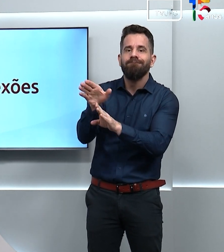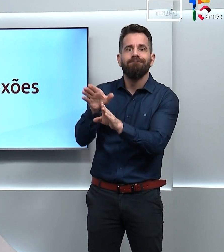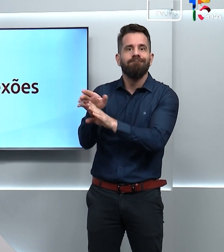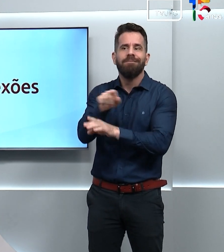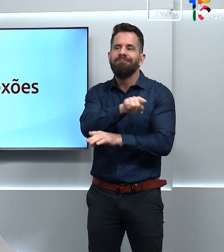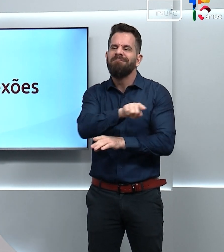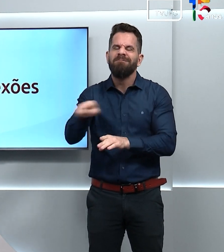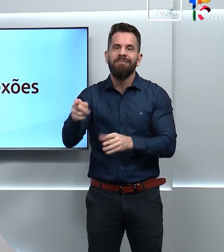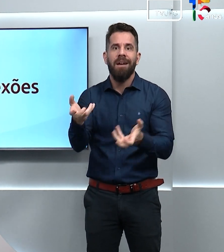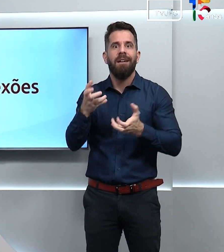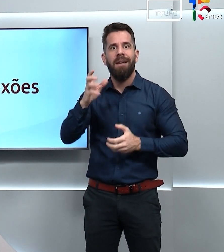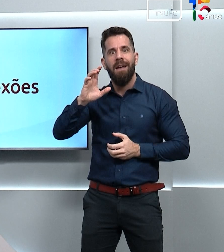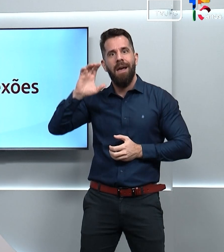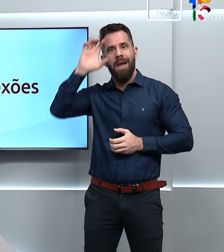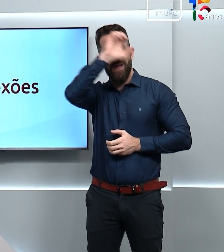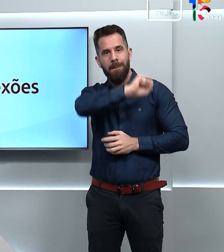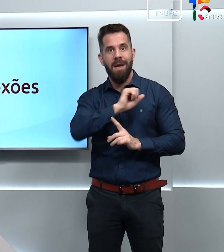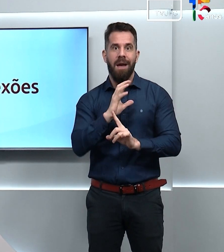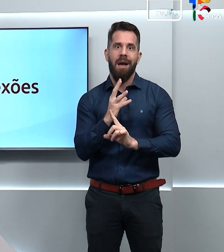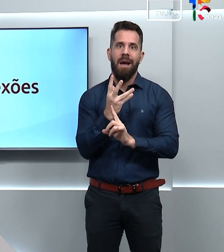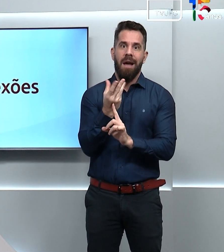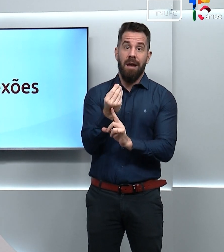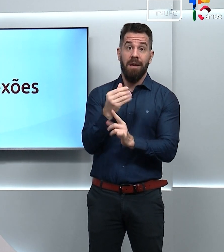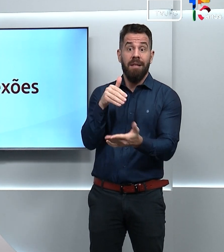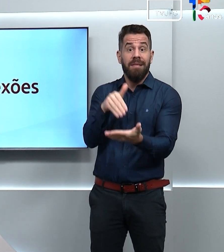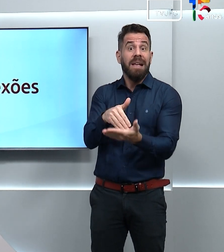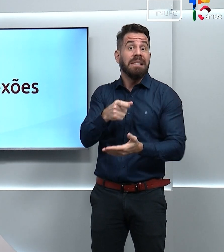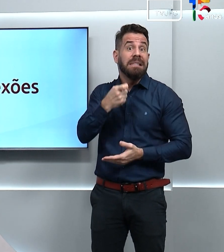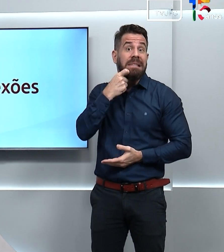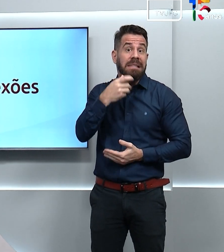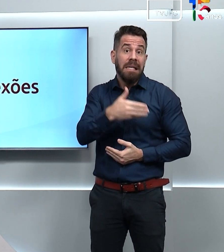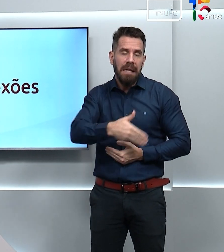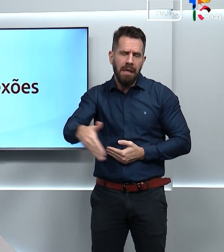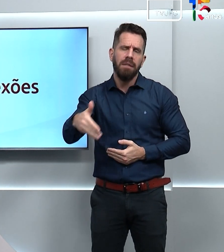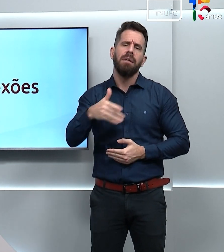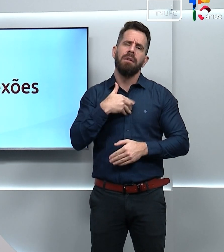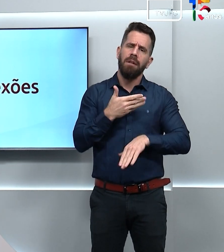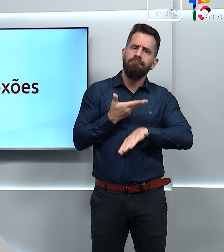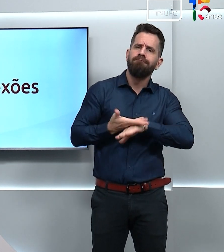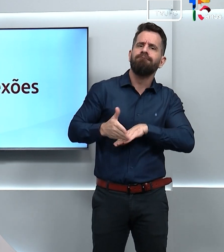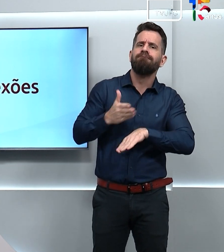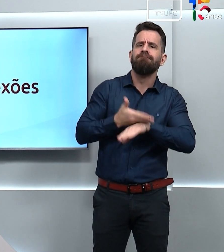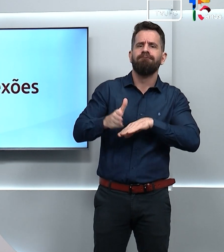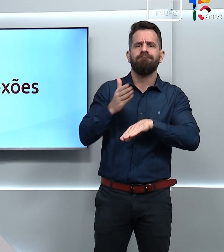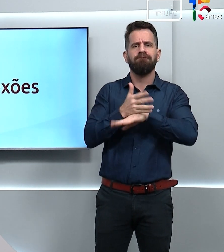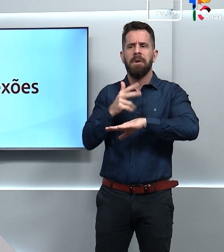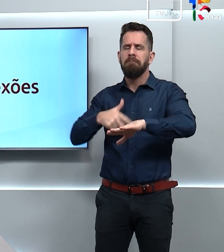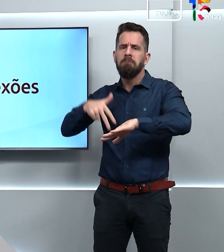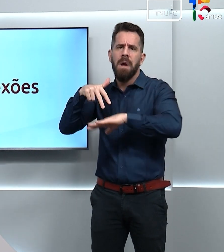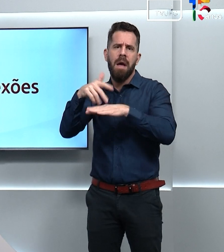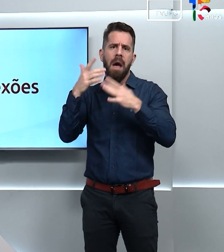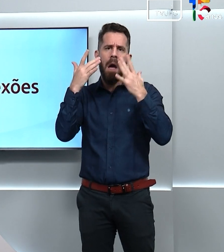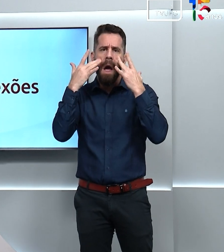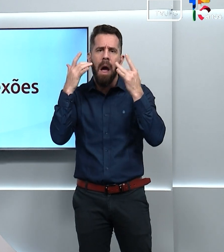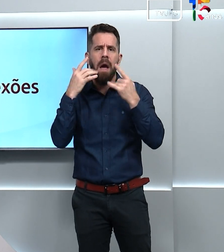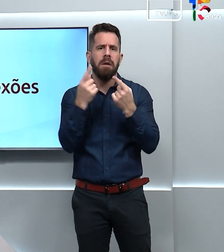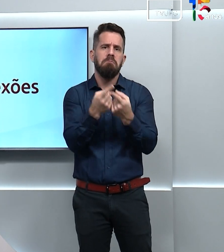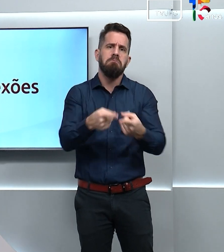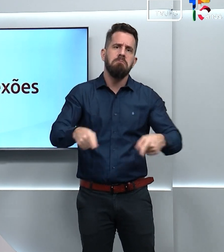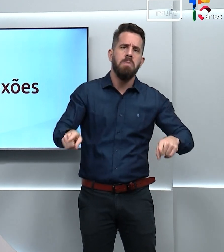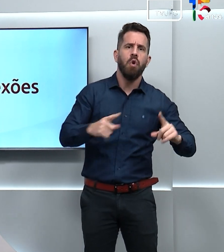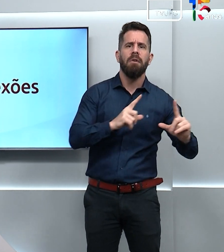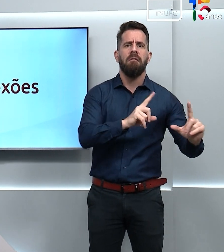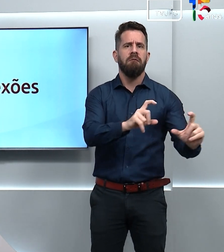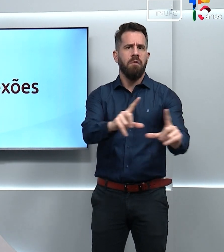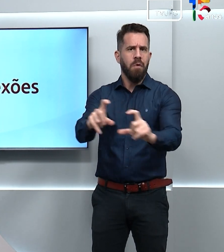Até sexta dessa semana, vai rolar oficinas, práticas em artes cênicas, música, fotografia e